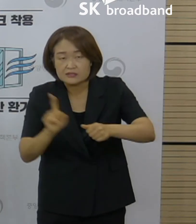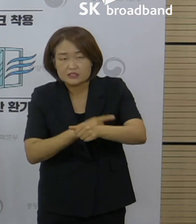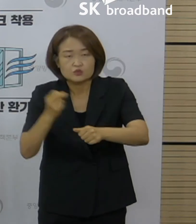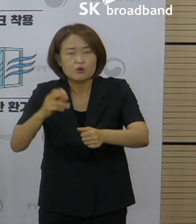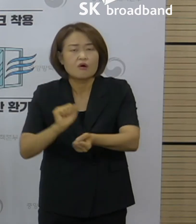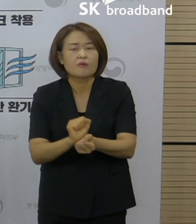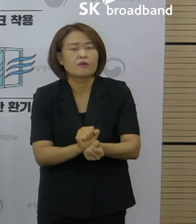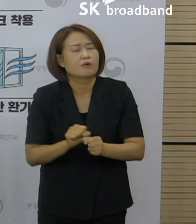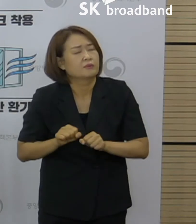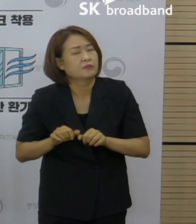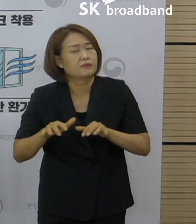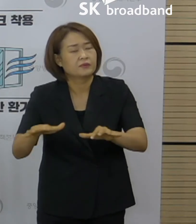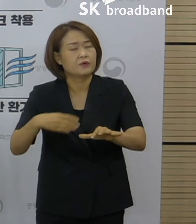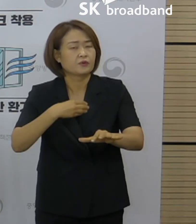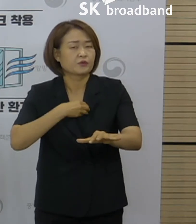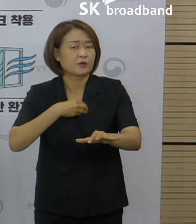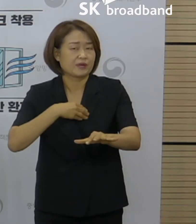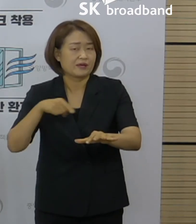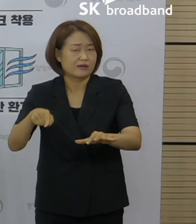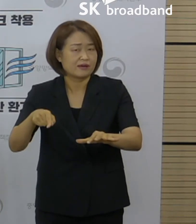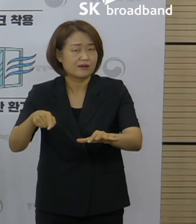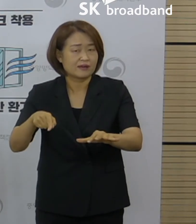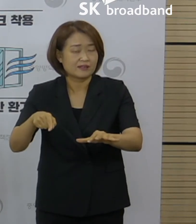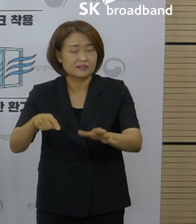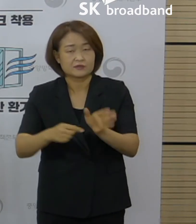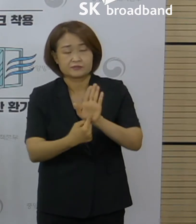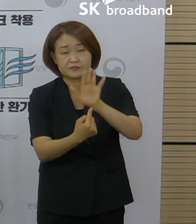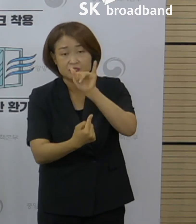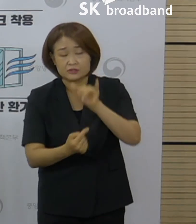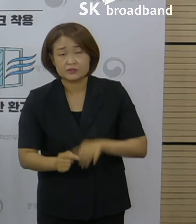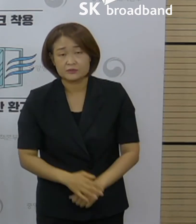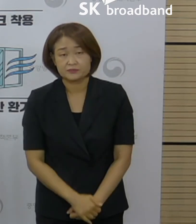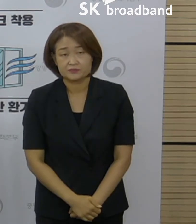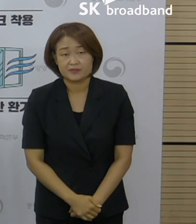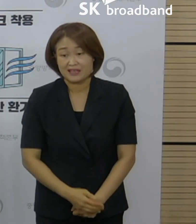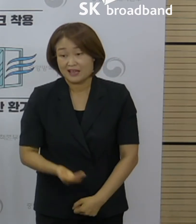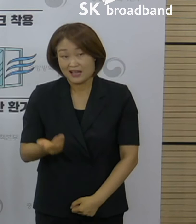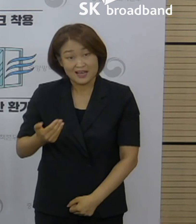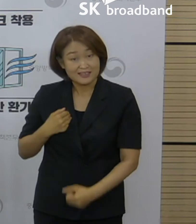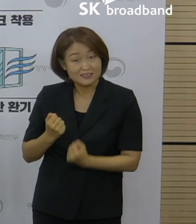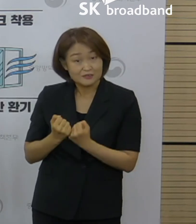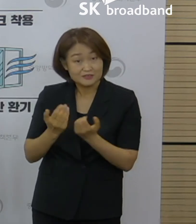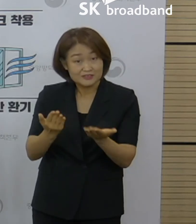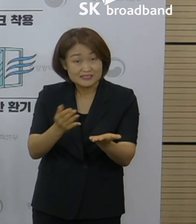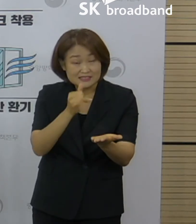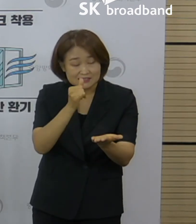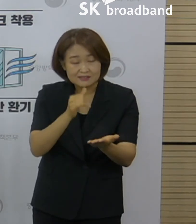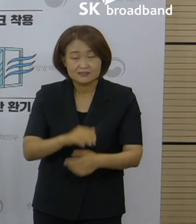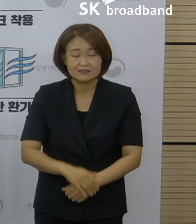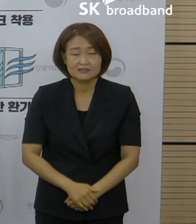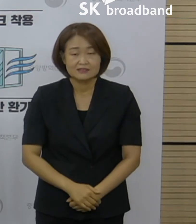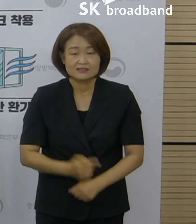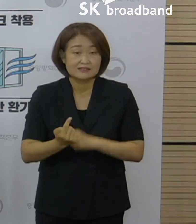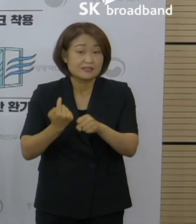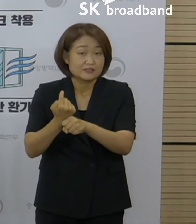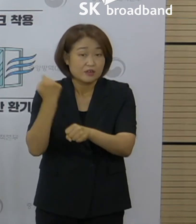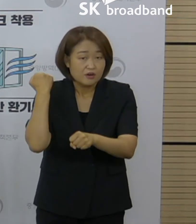재유행의 요인이 된다는 그런 지적까지도 나오고 있습니다. 아까 제가 말씀을 드렸습니다만 작년에 우리가